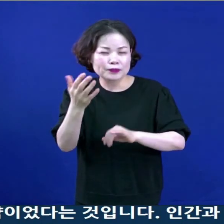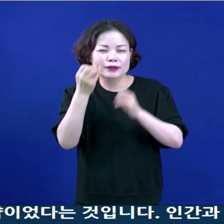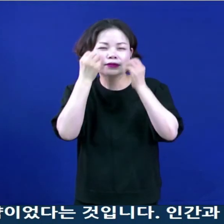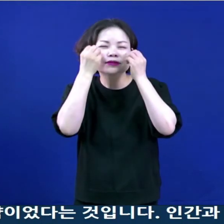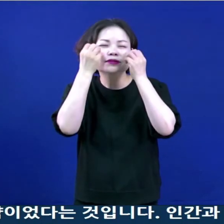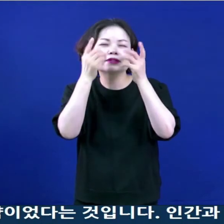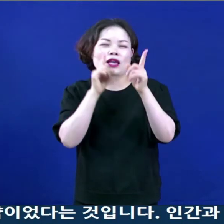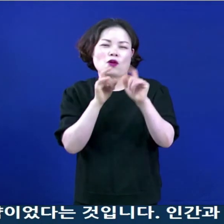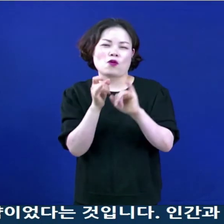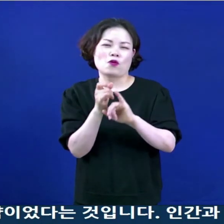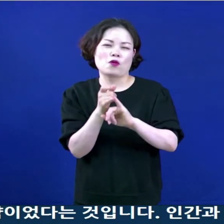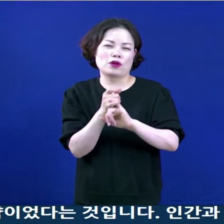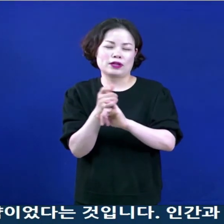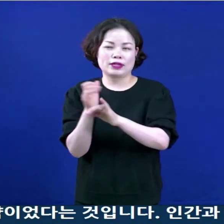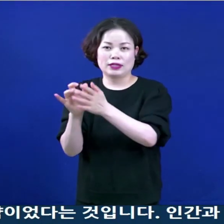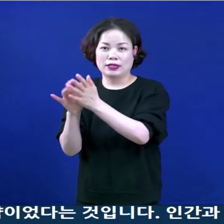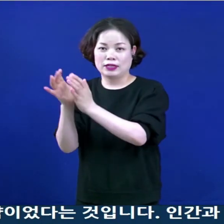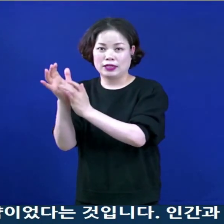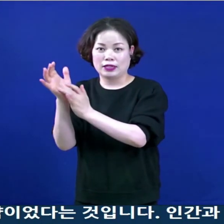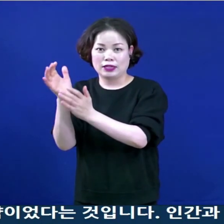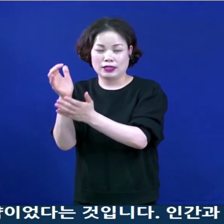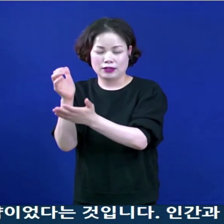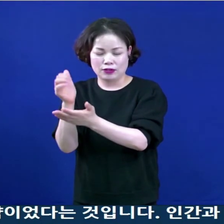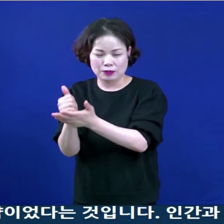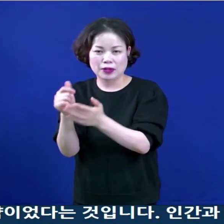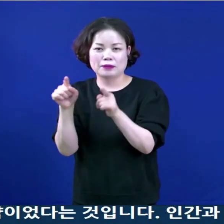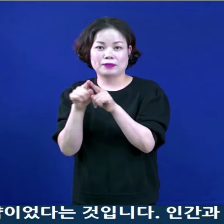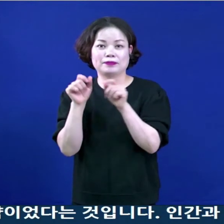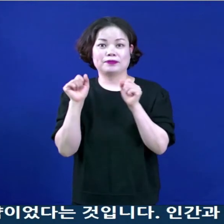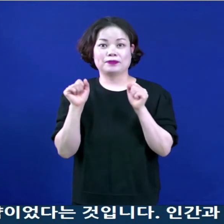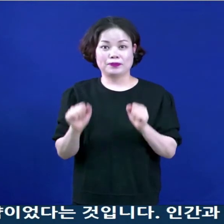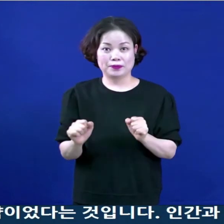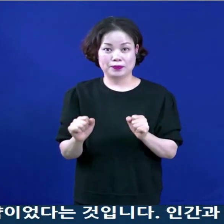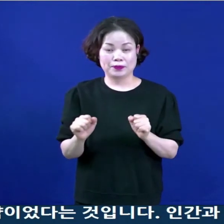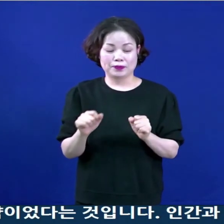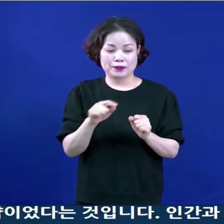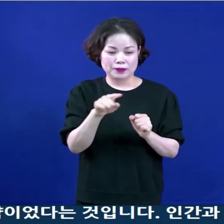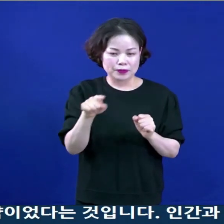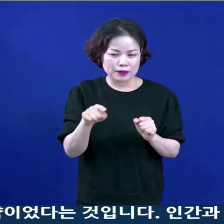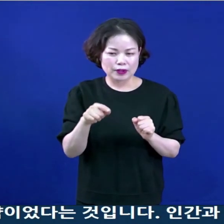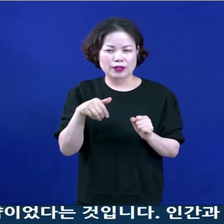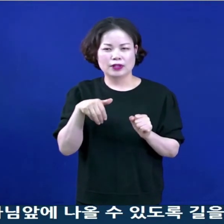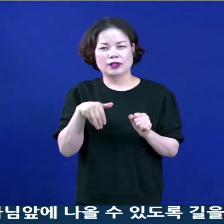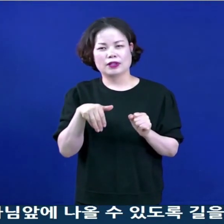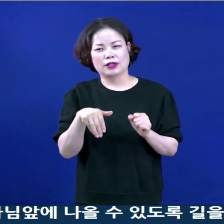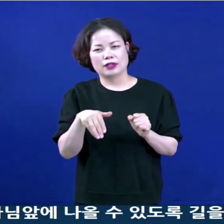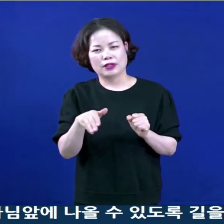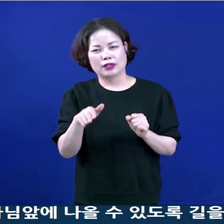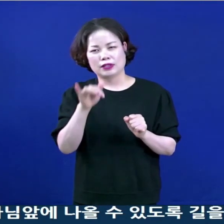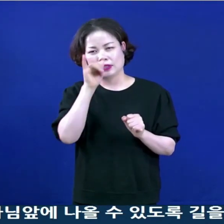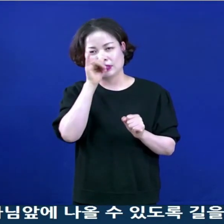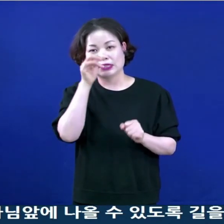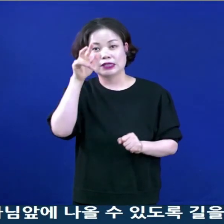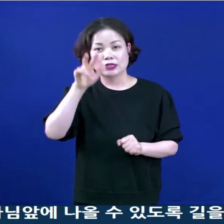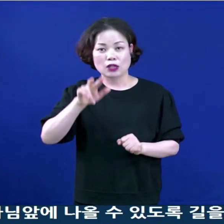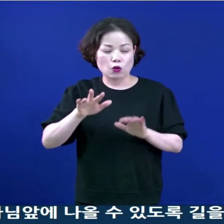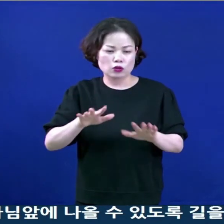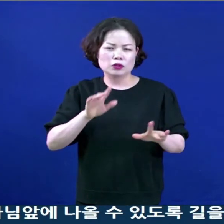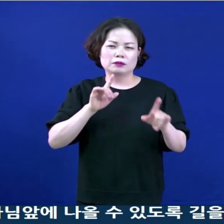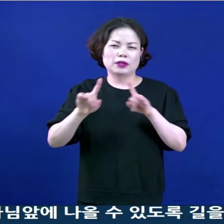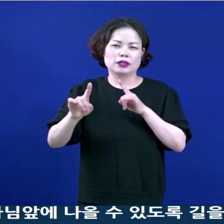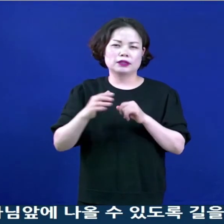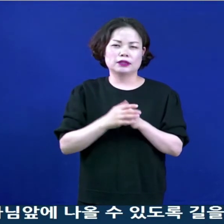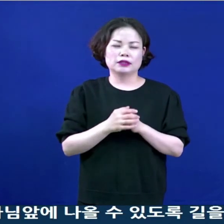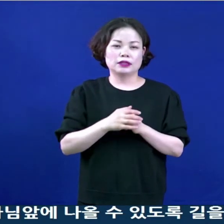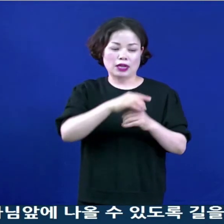언약, 예수님이 자리하고 있다는 것. 아직도 거기까지 가려면 갈 길이 있지만 오늘 말씀을